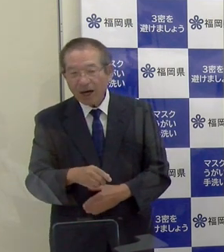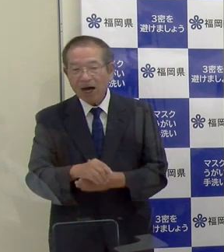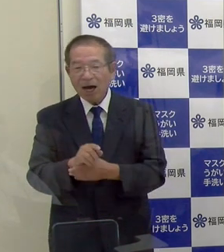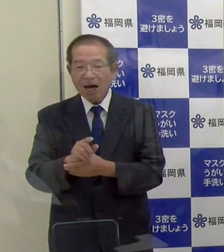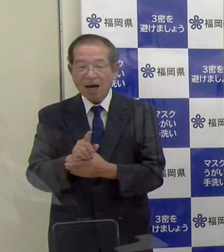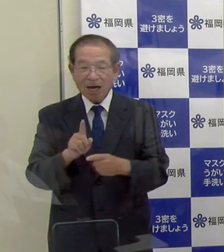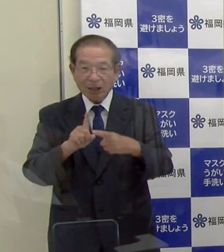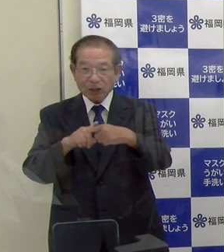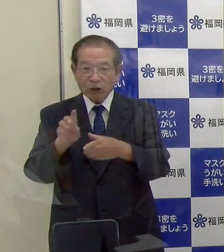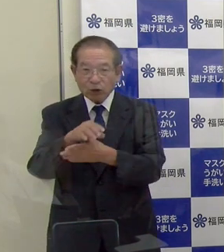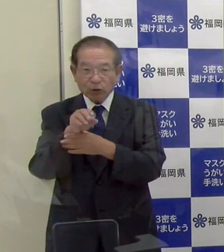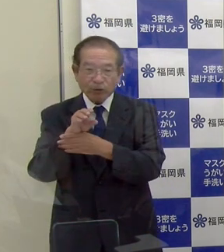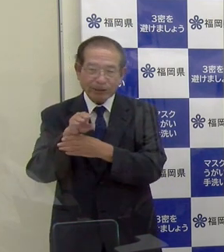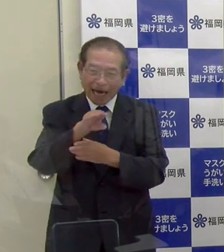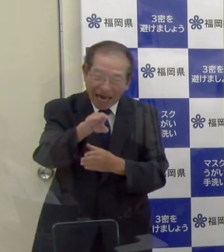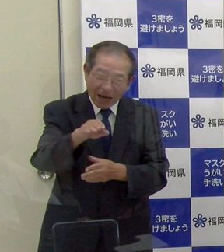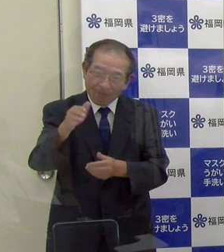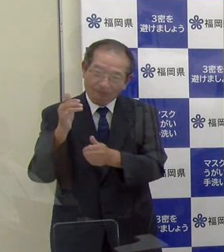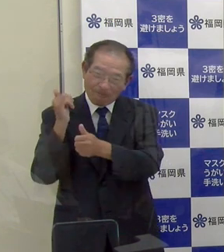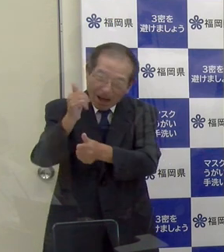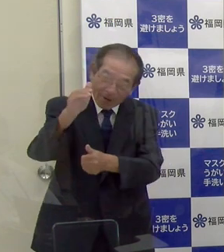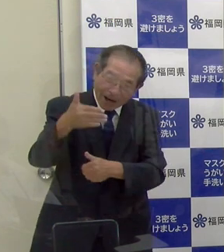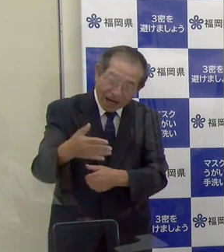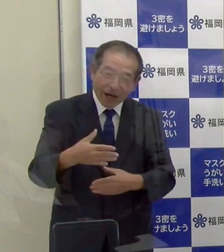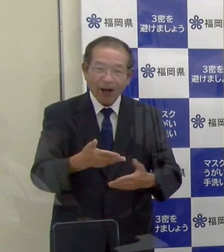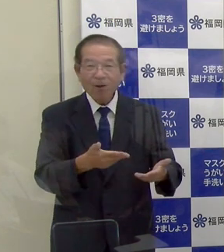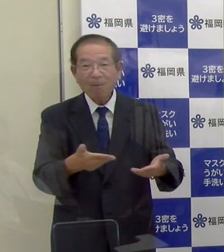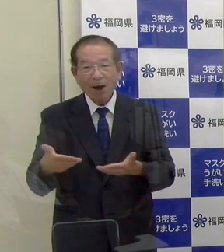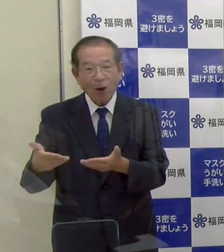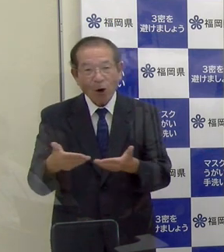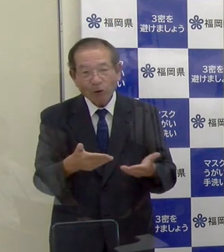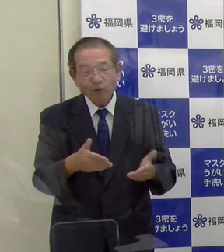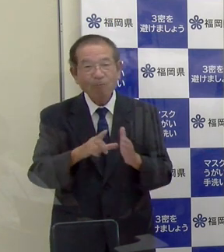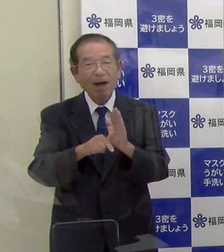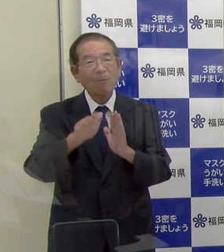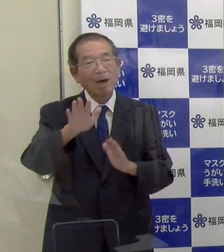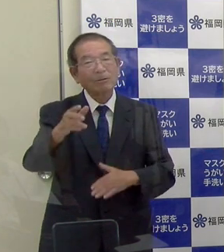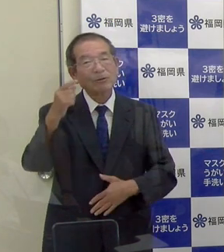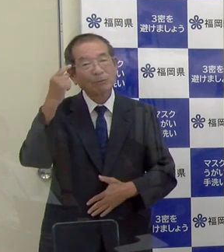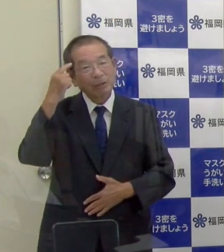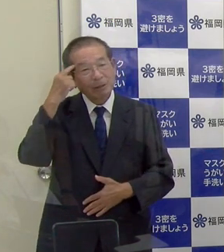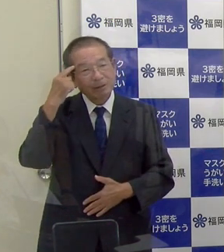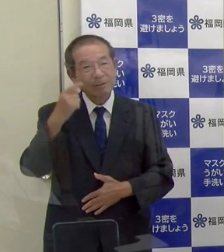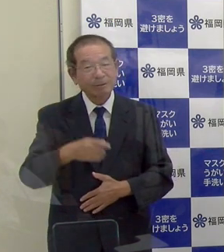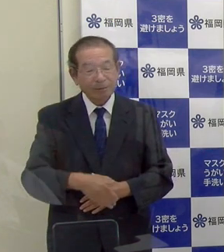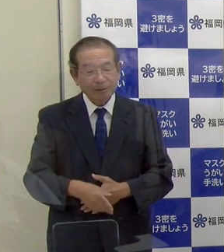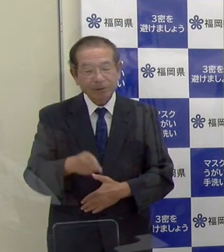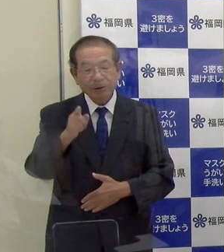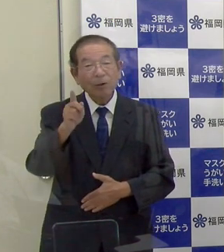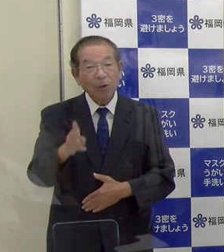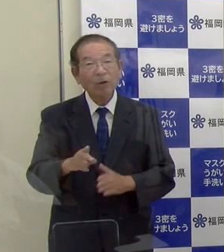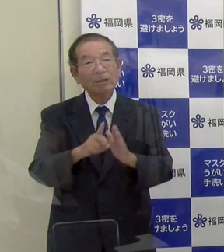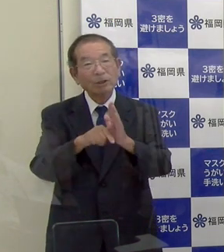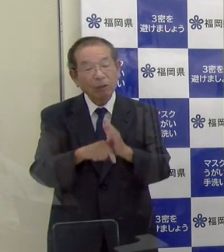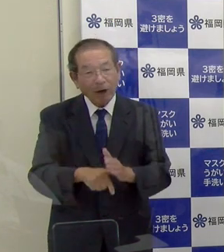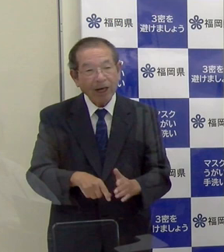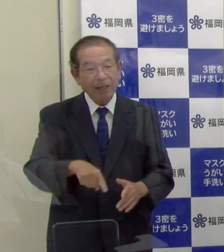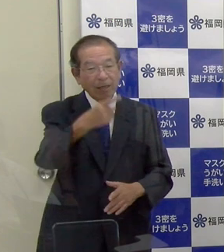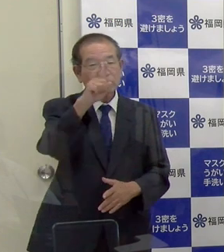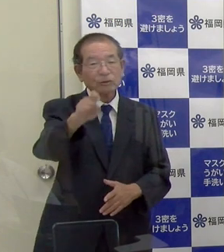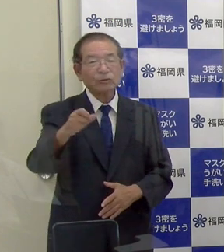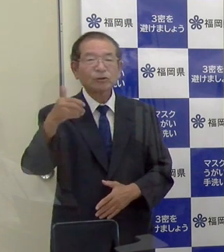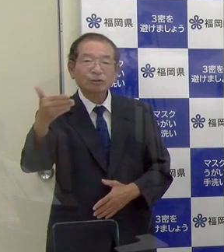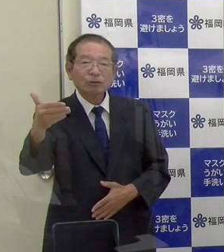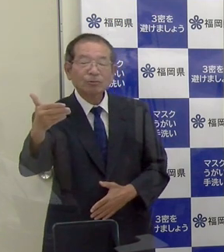をですね予防かどうしようか迷う迷われる場合もあると思いますこういったときは119番